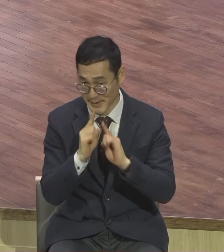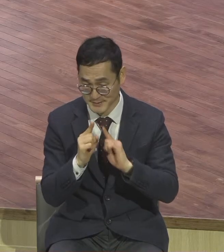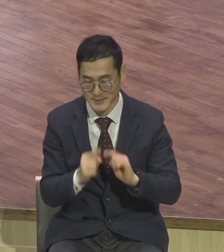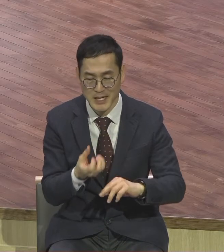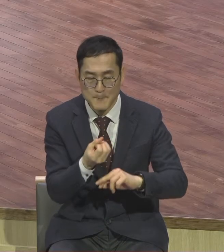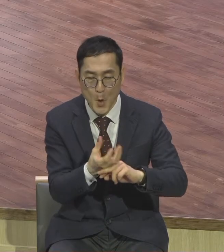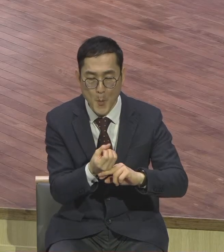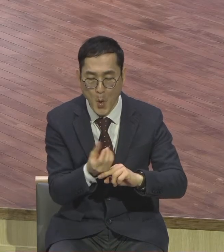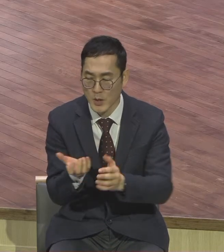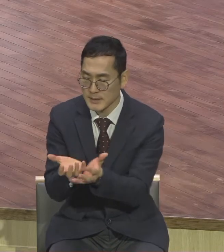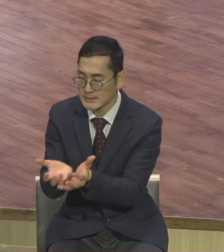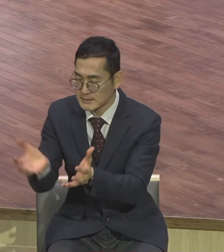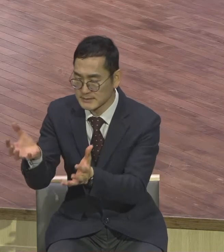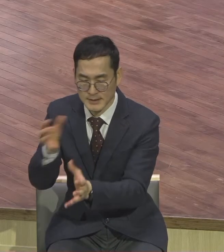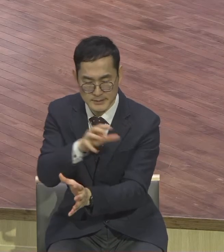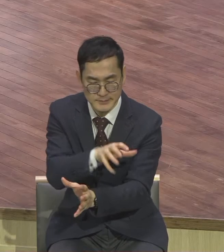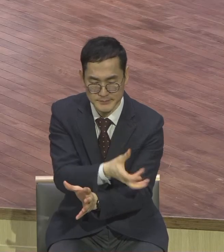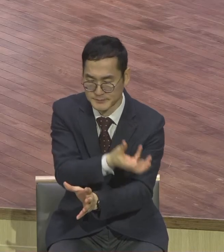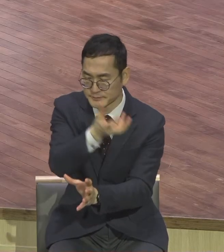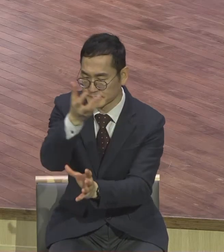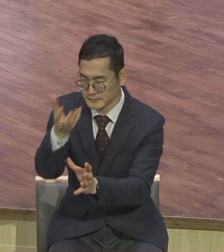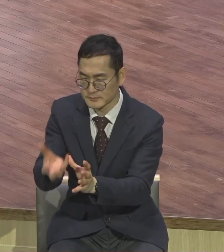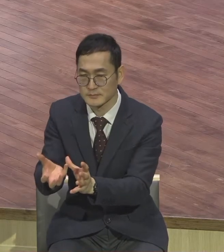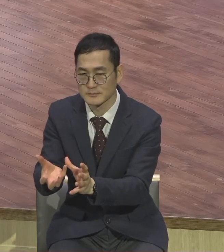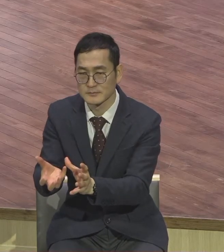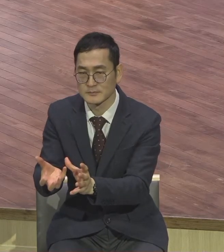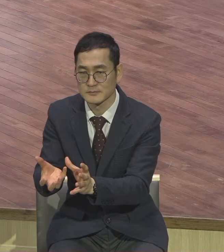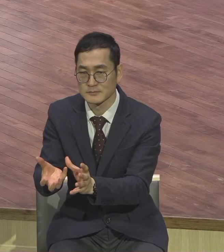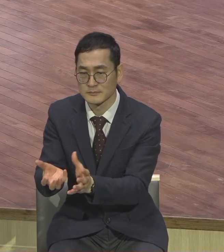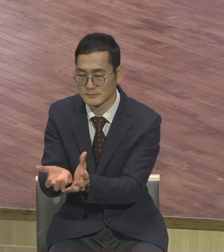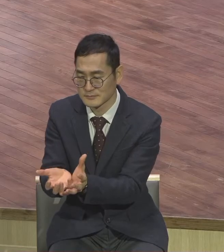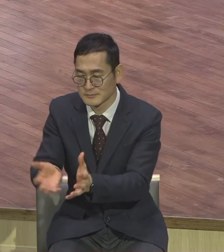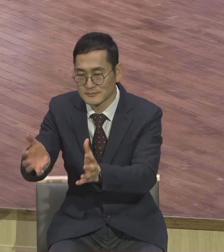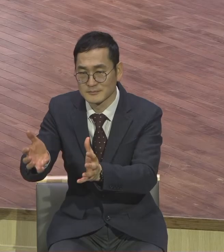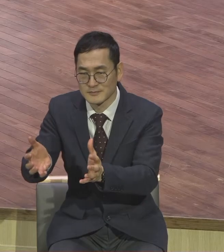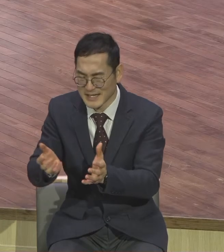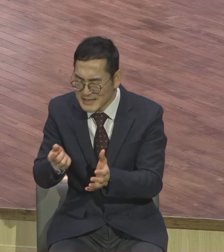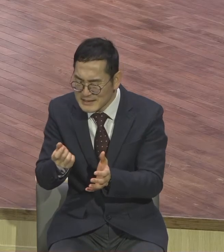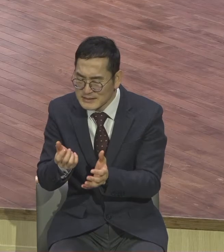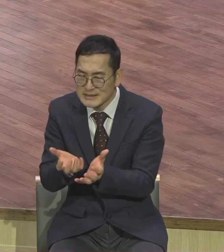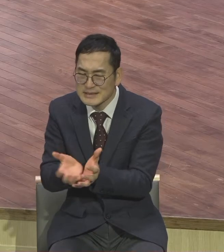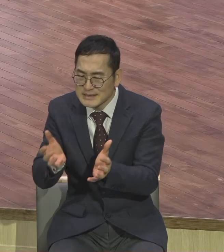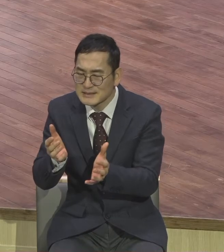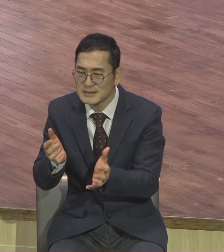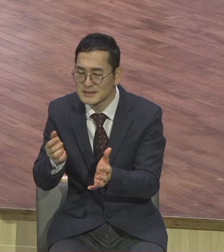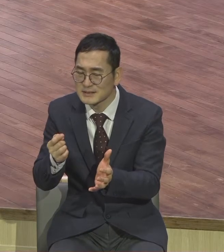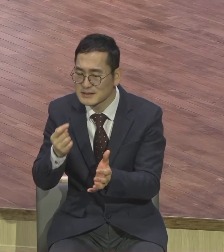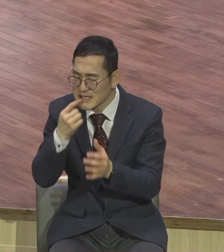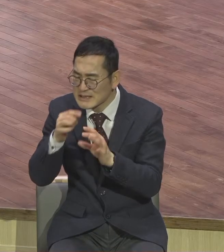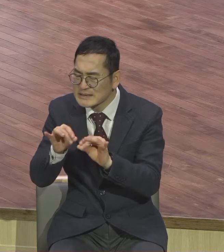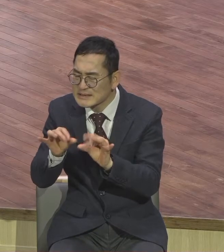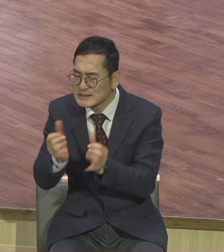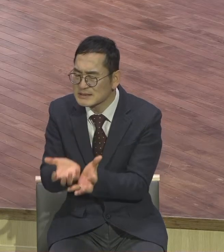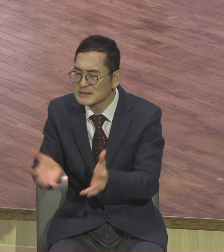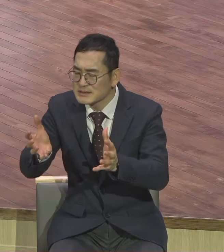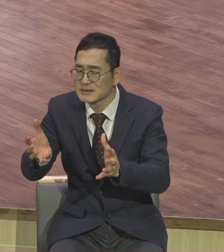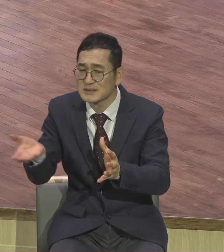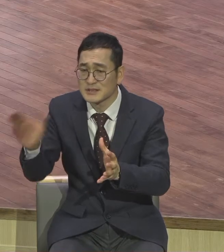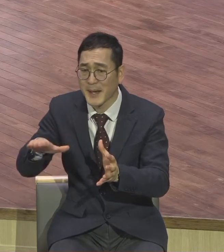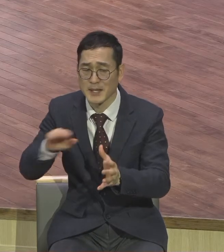질그리게 가졌으니 이런 힘이 큰 능력은 하나님께 있고 우리에게 있지 아니암을 알게 함이라